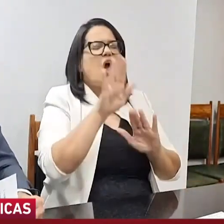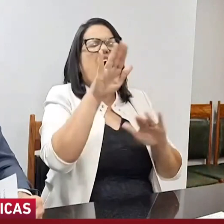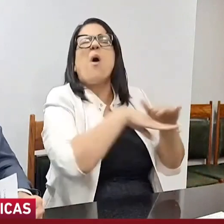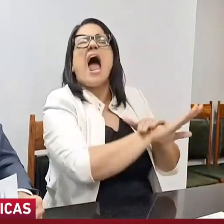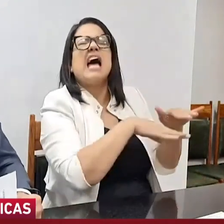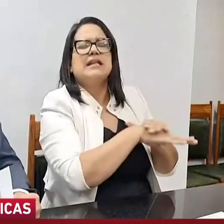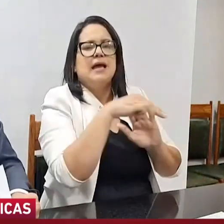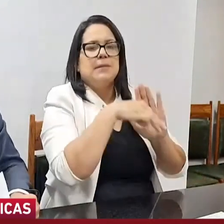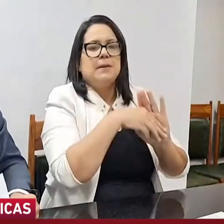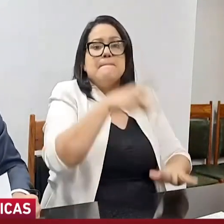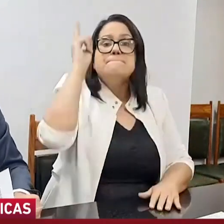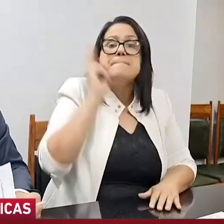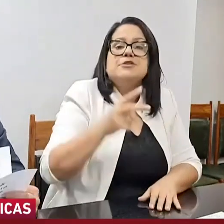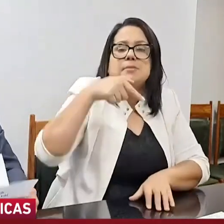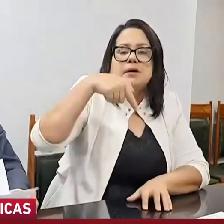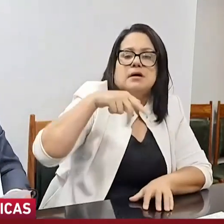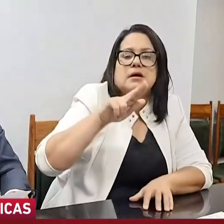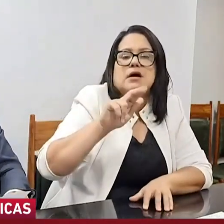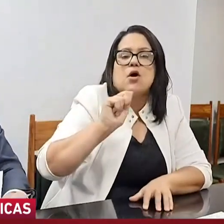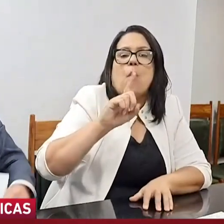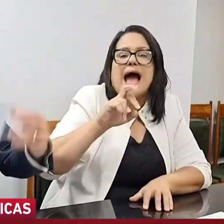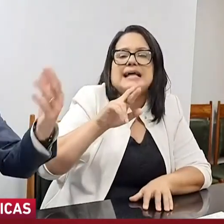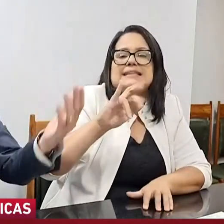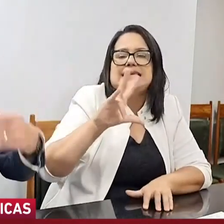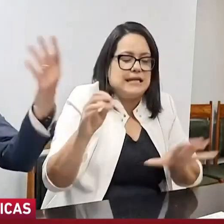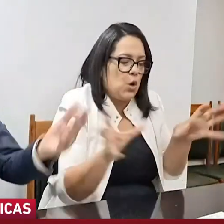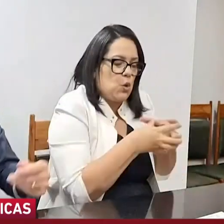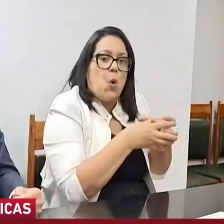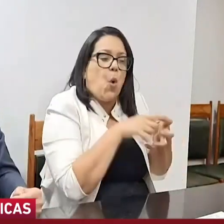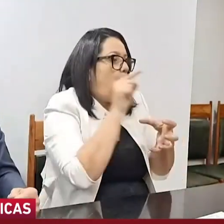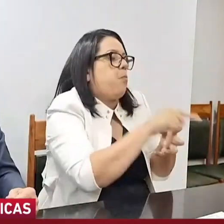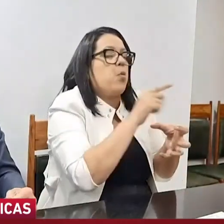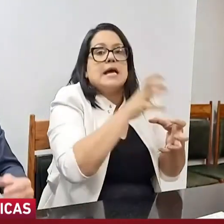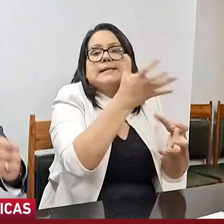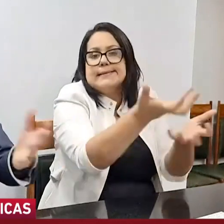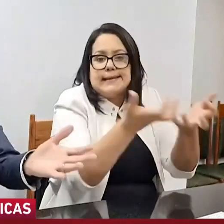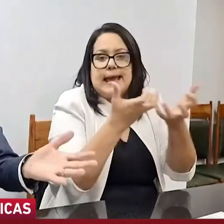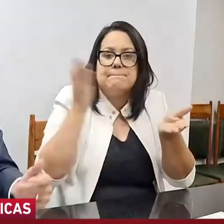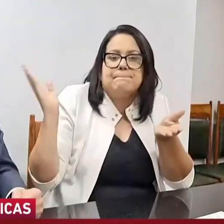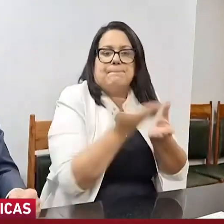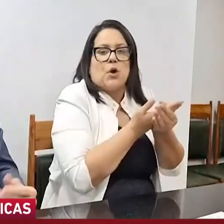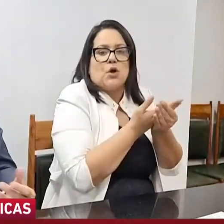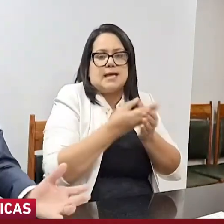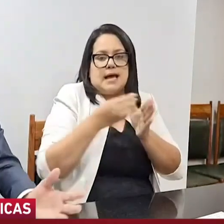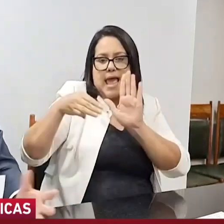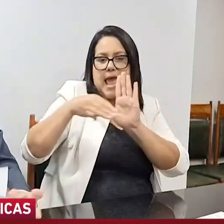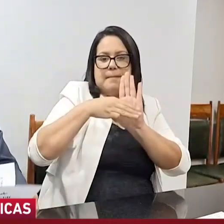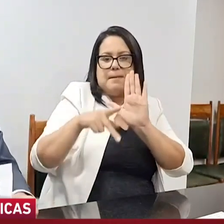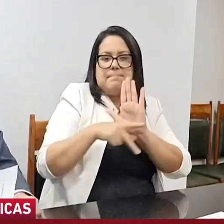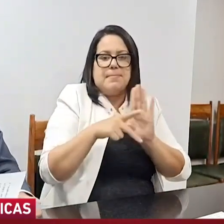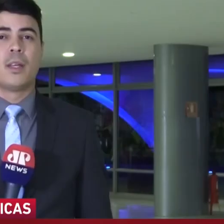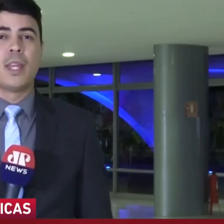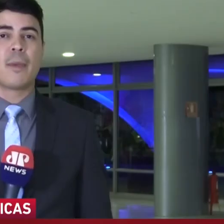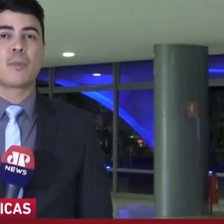Essa mesma quadrilha, que é uma quadrilha que eu falei aqui agora, quer processar o pessoal do MP por